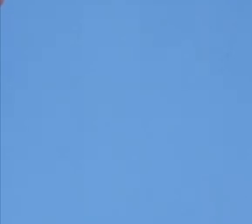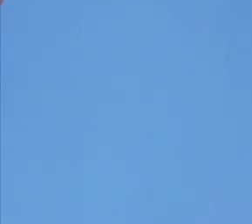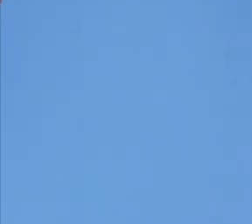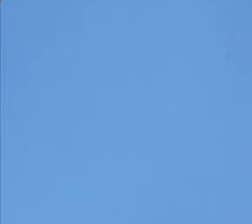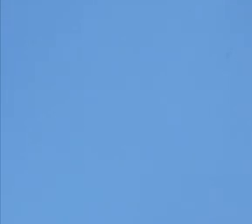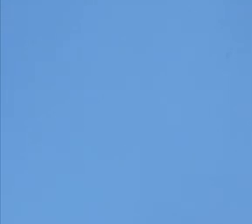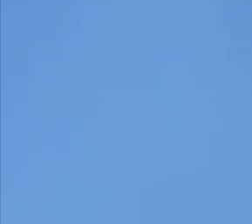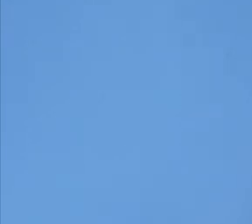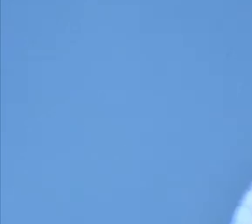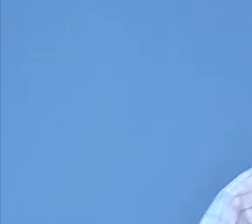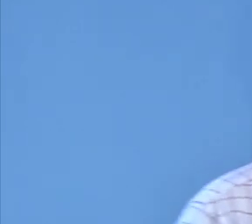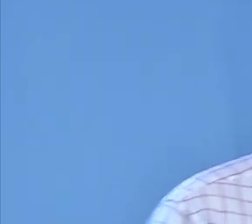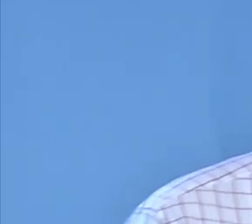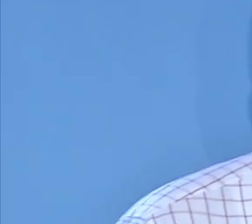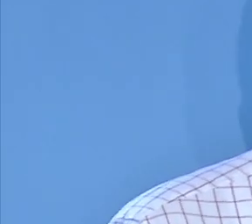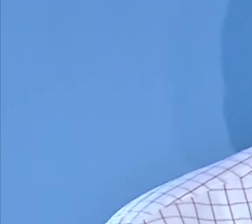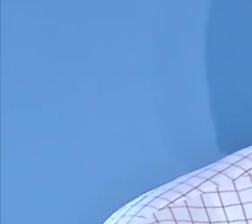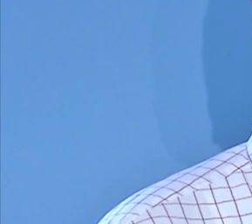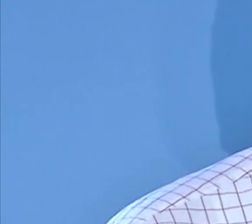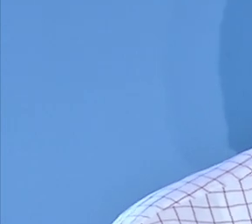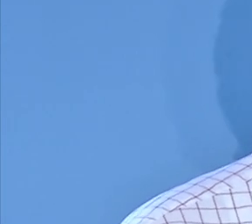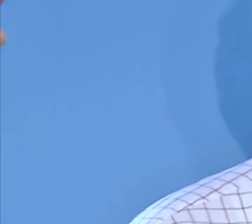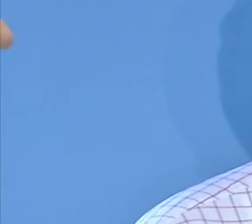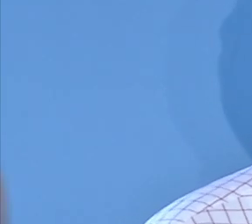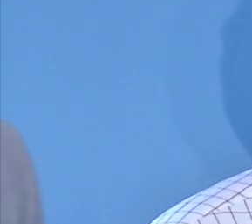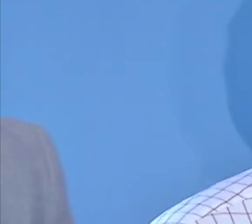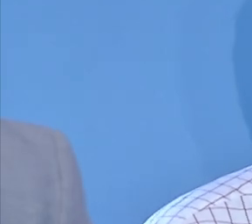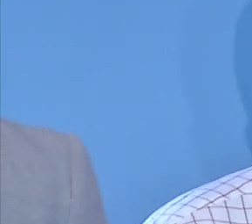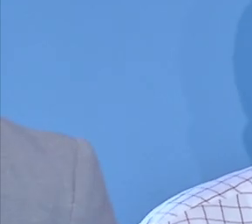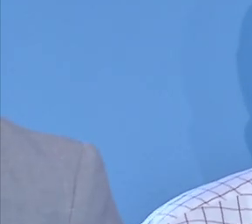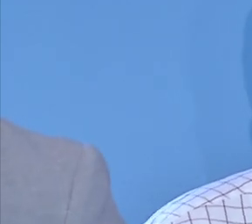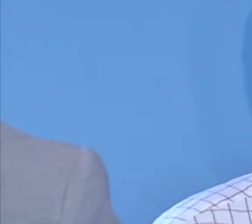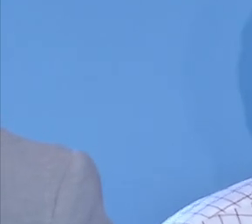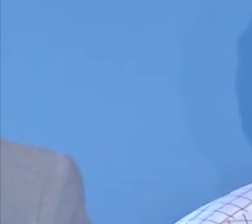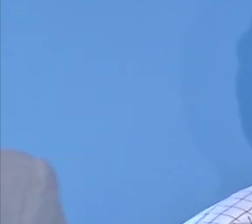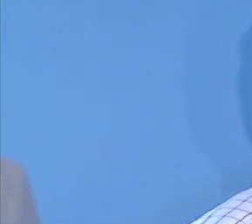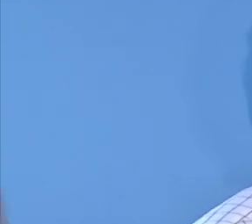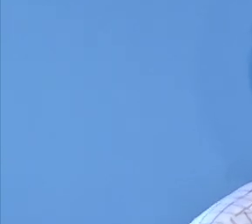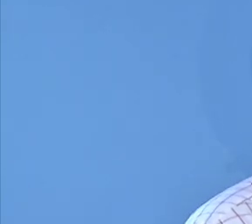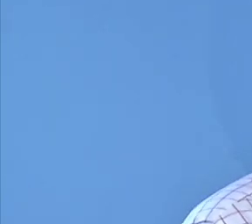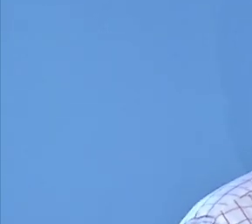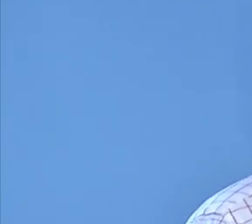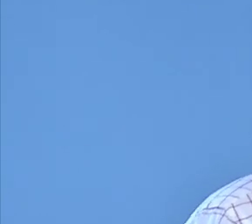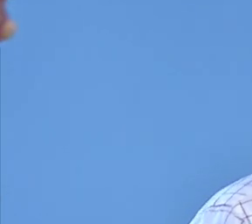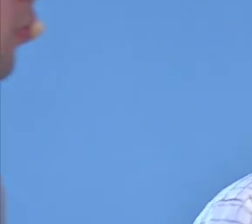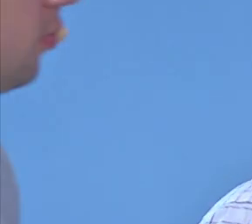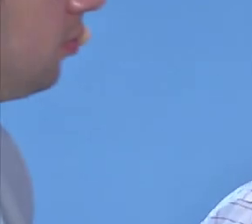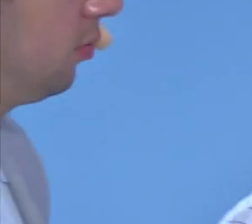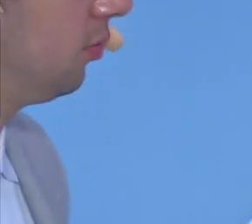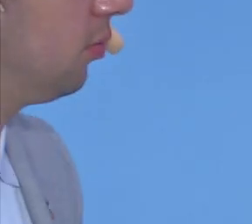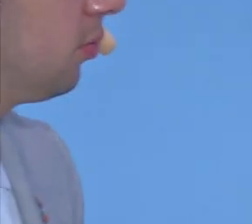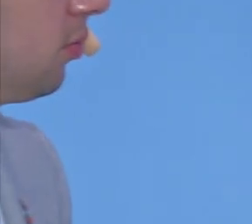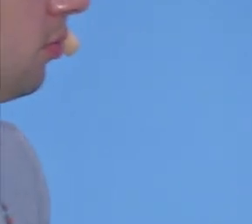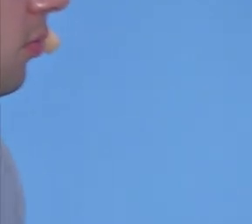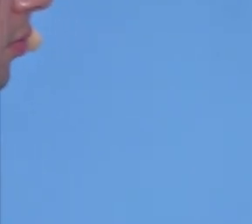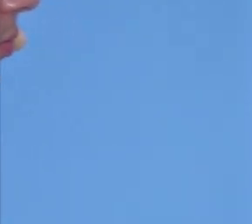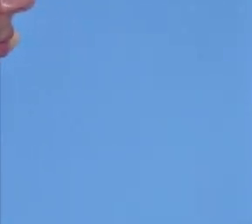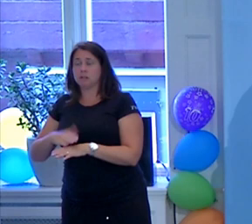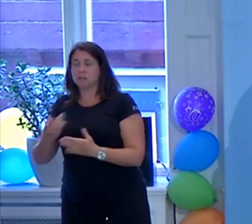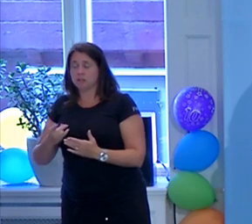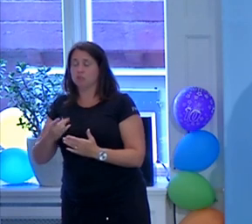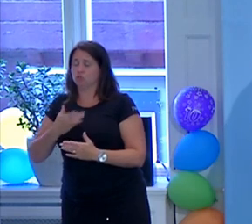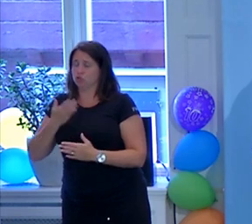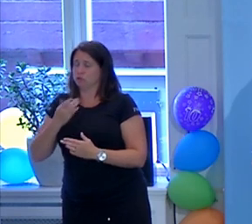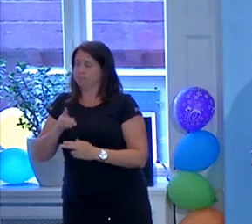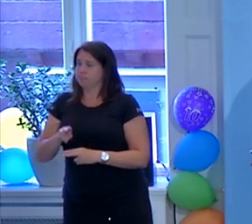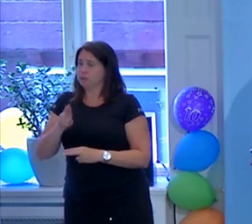till Tyskland och Storbritannien till exempel och vi tappar den kompetensen efter att vi har investerat så mycket pengar i de här utbildningarna.